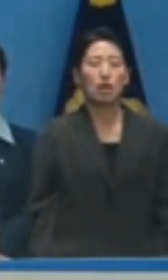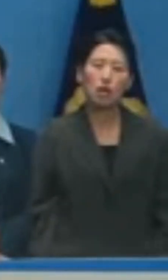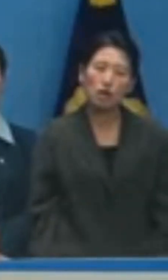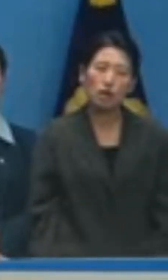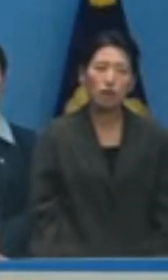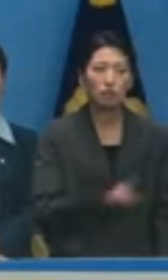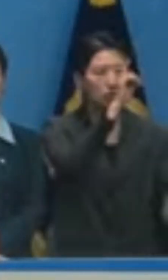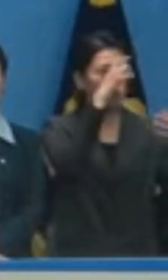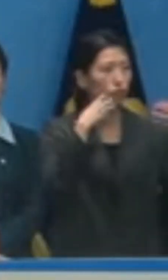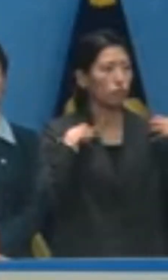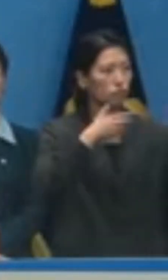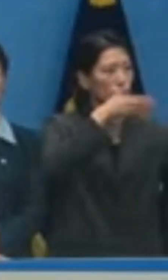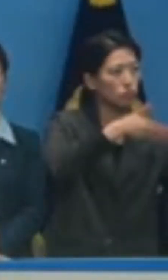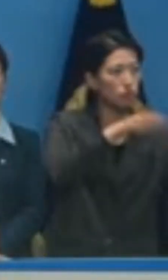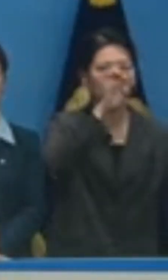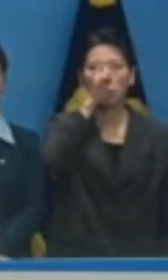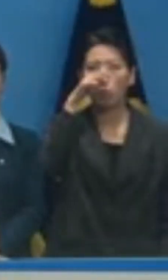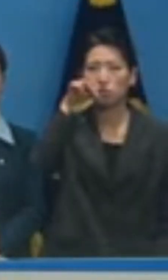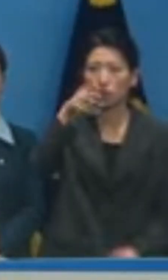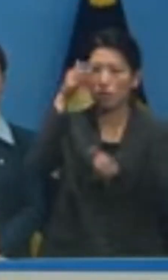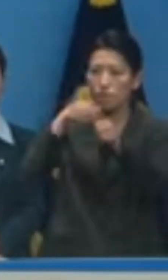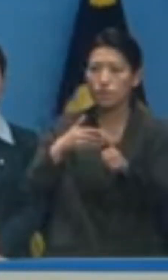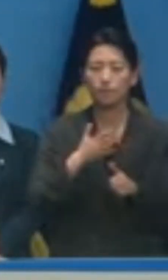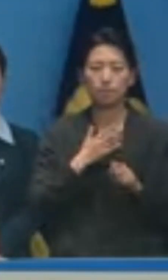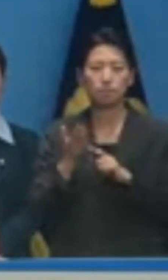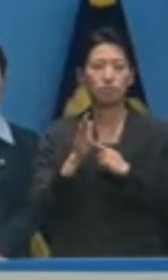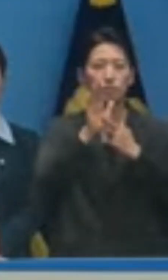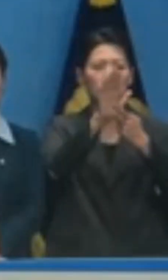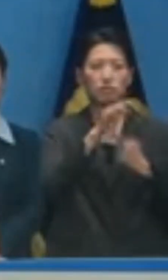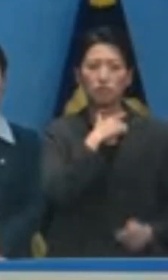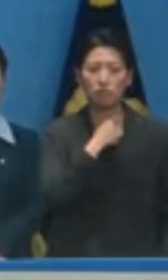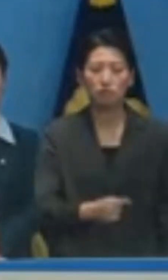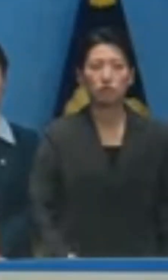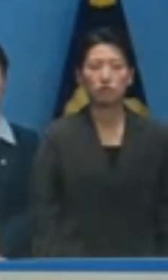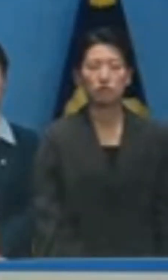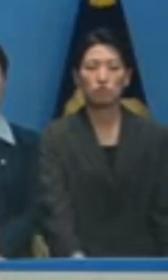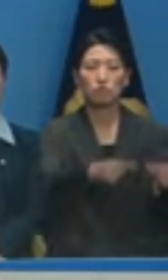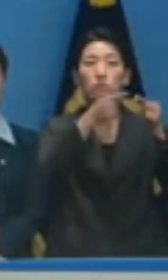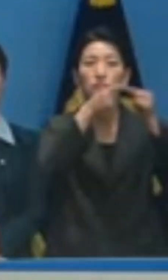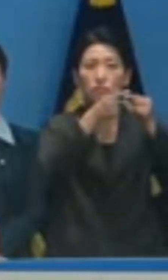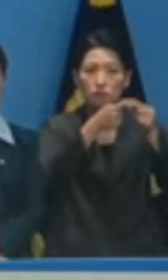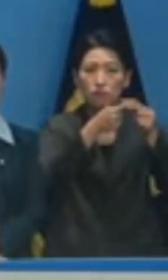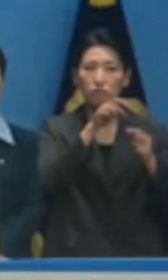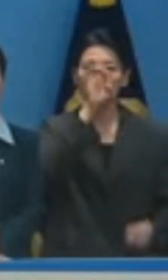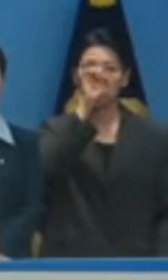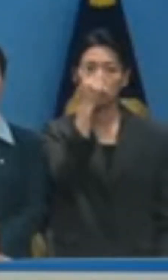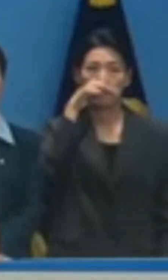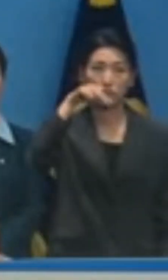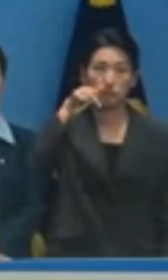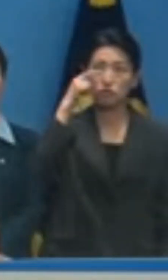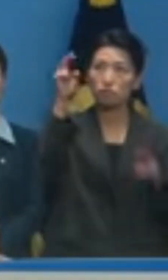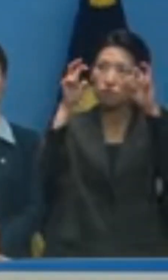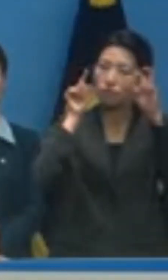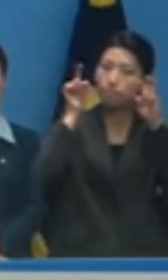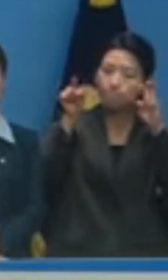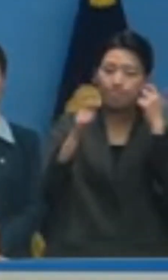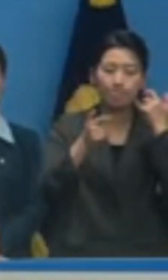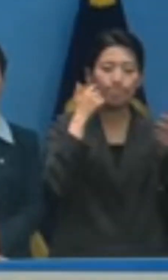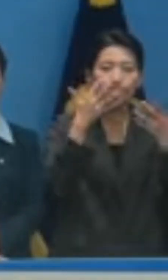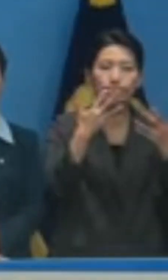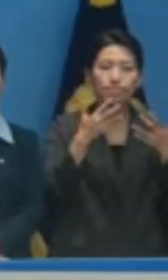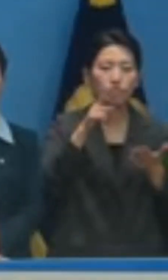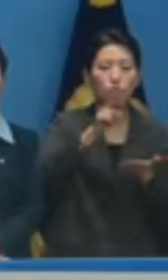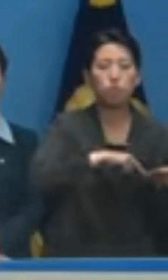포스코 ENC에게 다음과 같은 요구사항을 강력히 촉구합니다. 첫째, 포스코 ENC는 조속하고